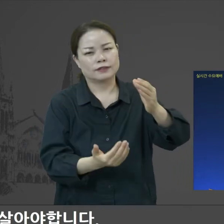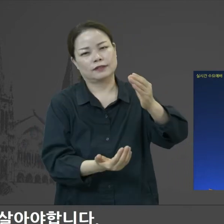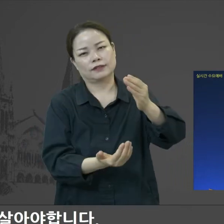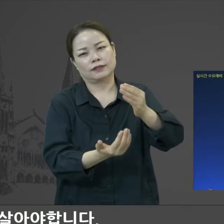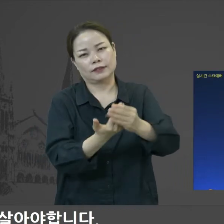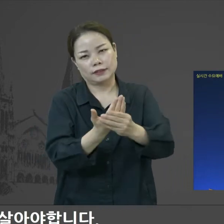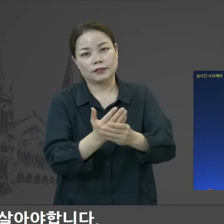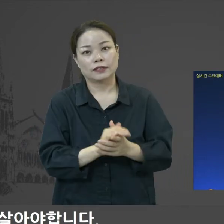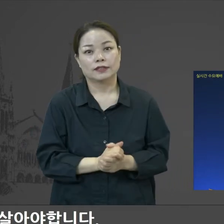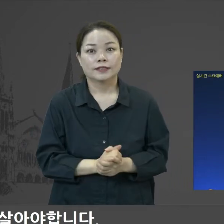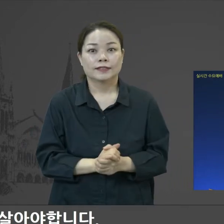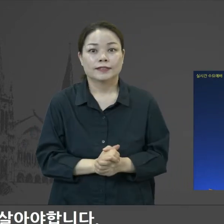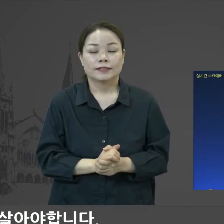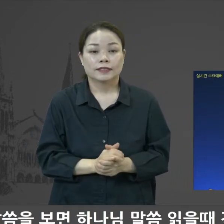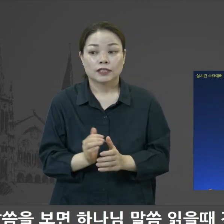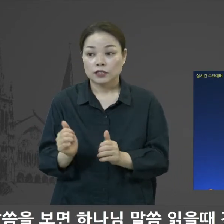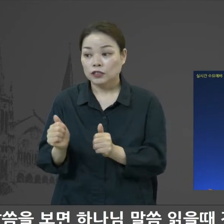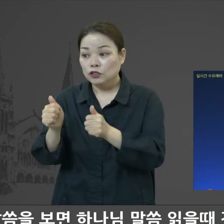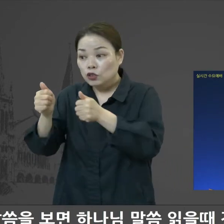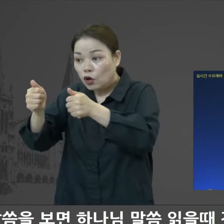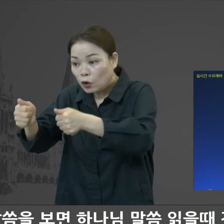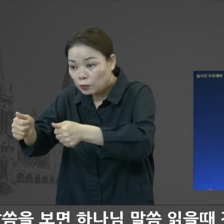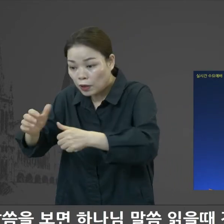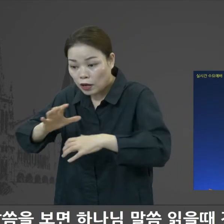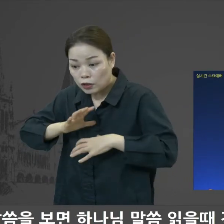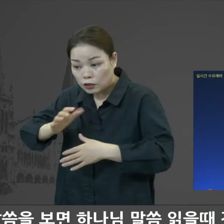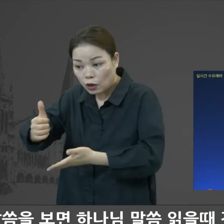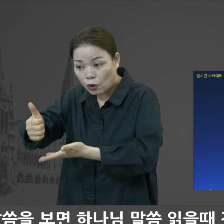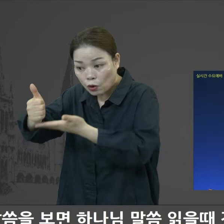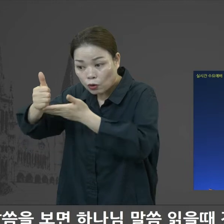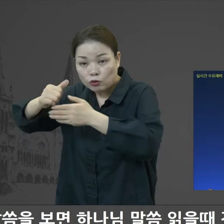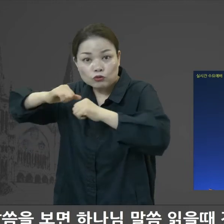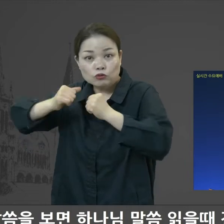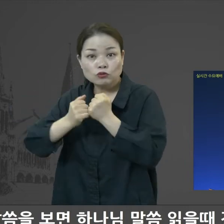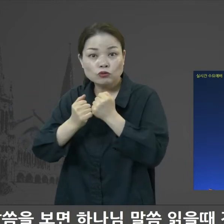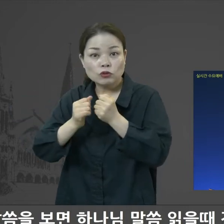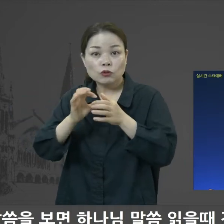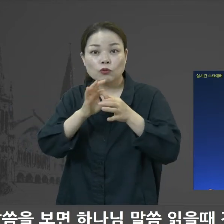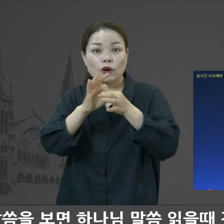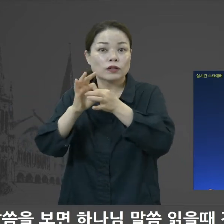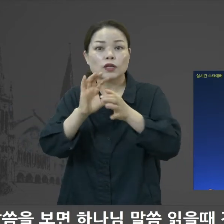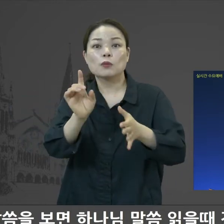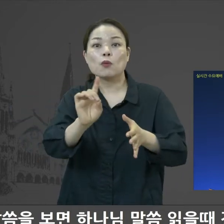거죠. 그러면 경배하는 것과 경외하는 것과 순종은 무슨 관계일까요?